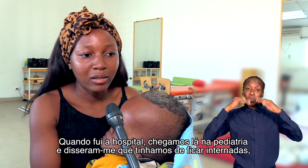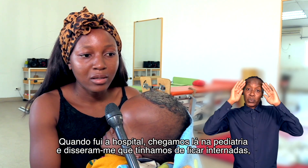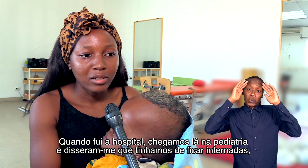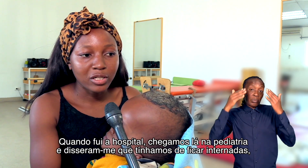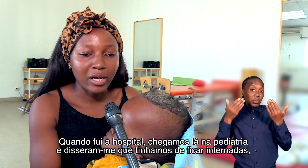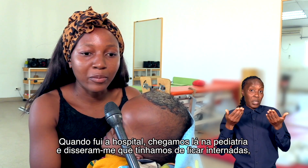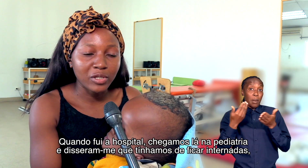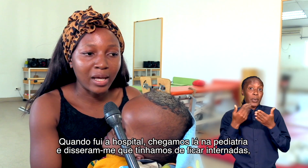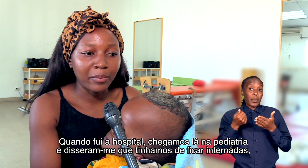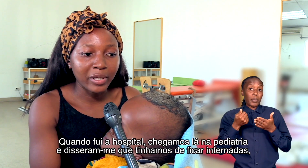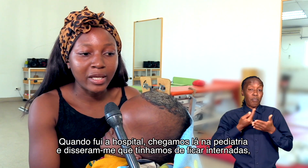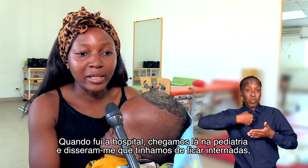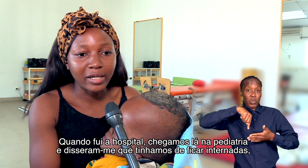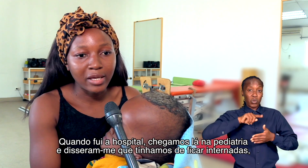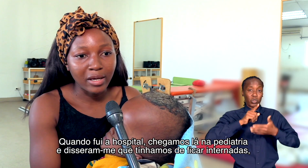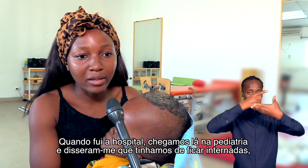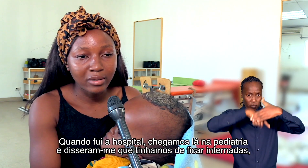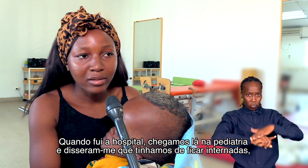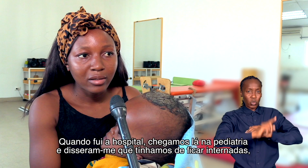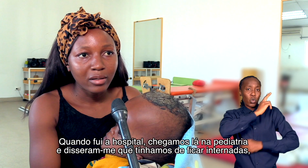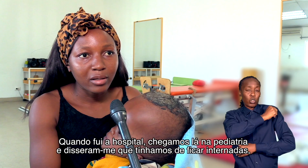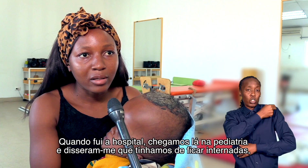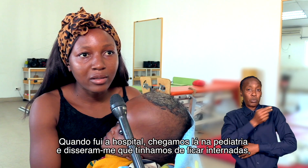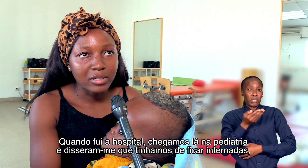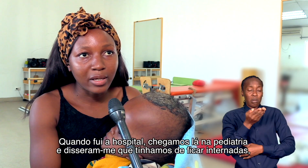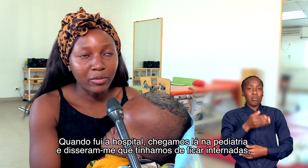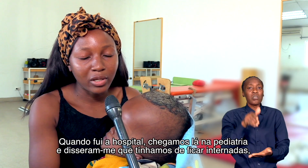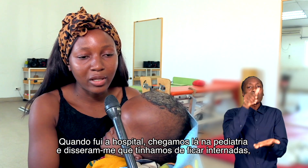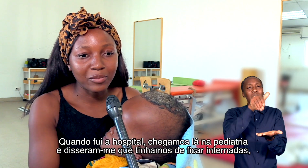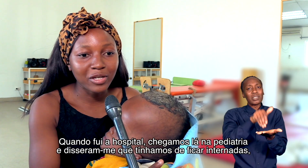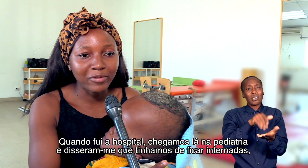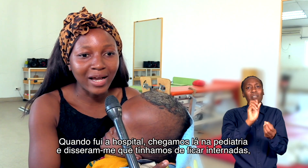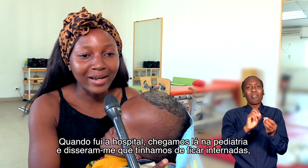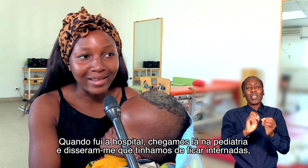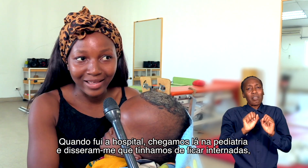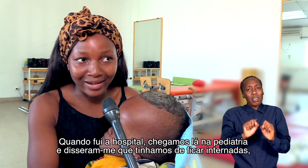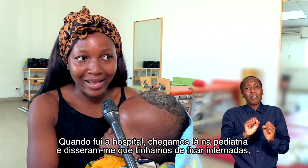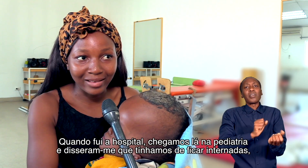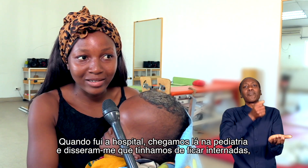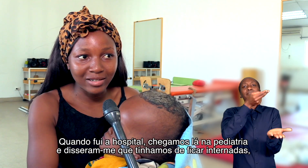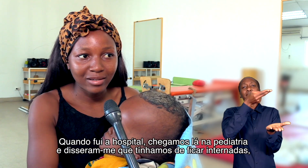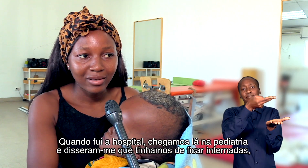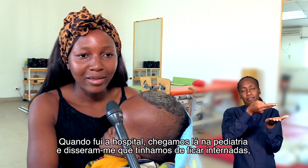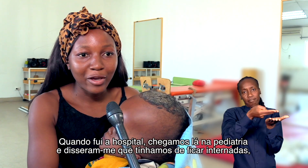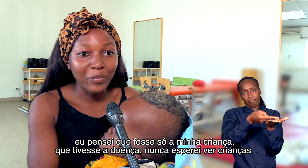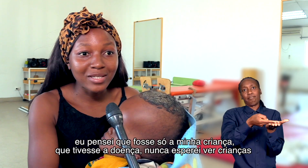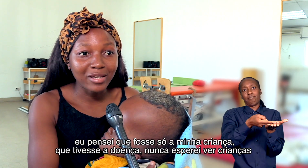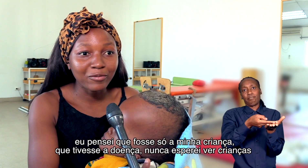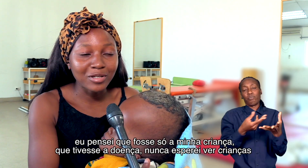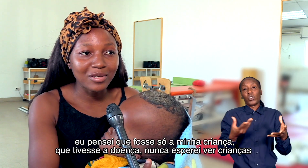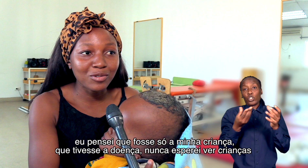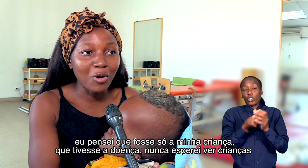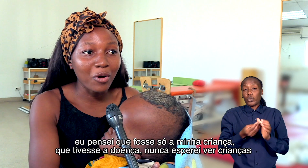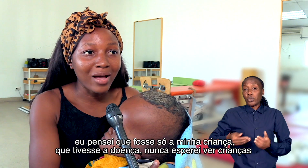e chegamos lá à pediatria e disseram que tínhamos que ficar internadas, eu pensei